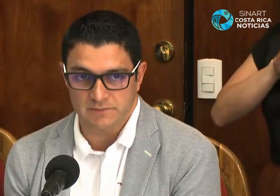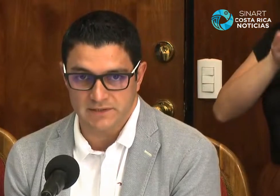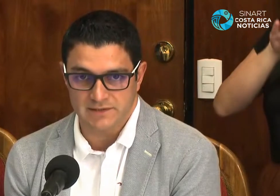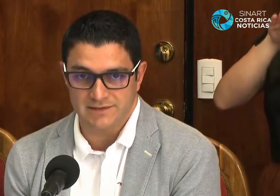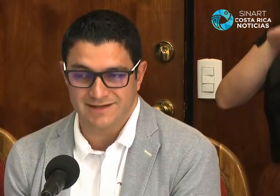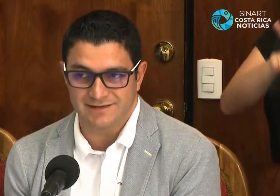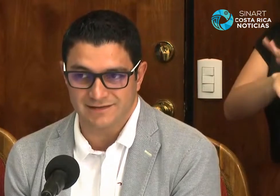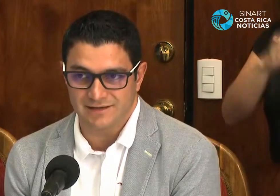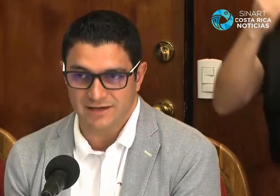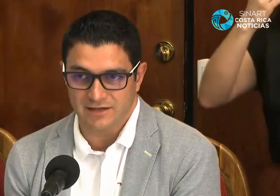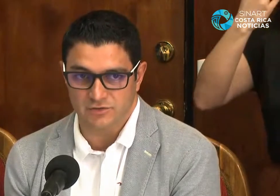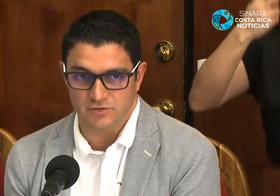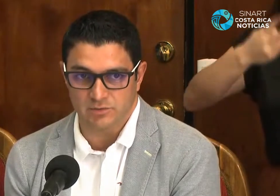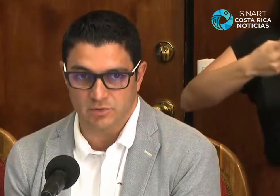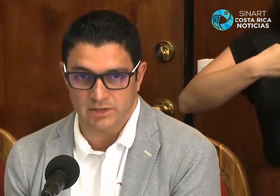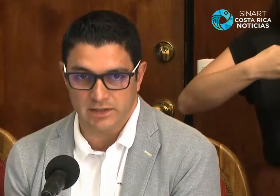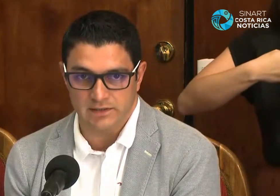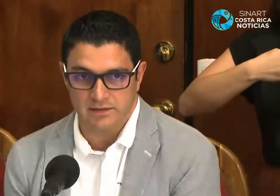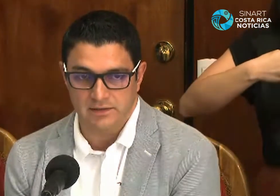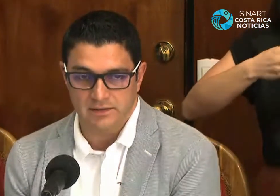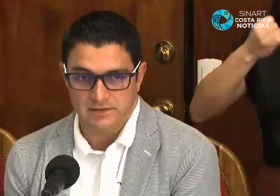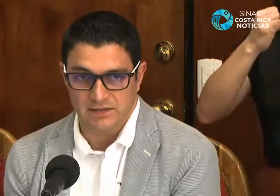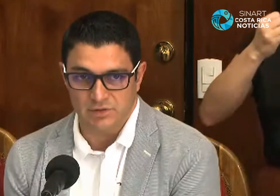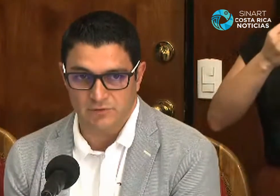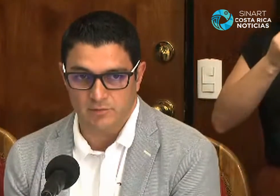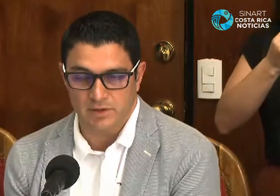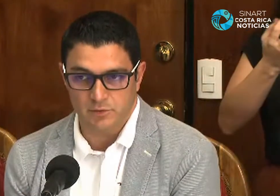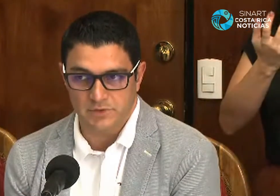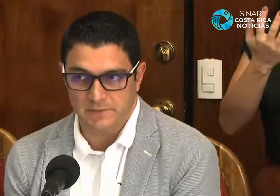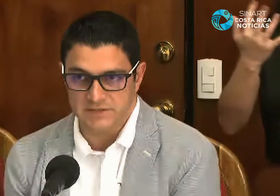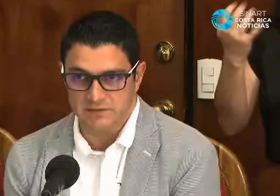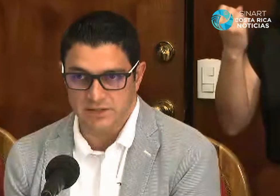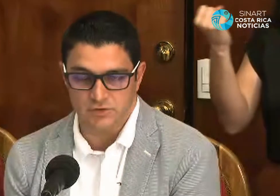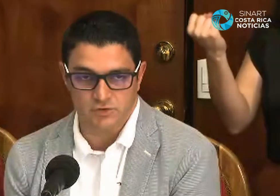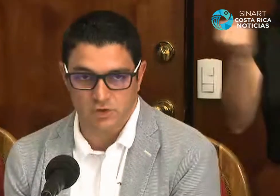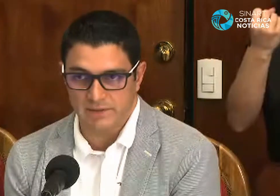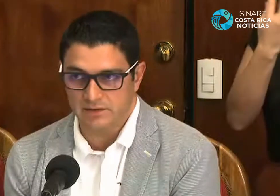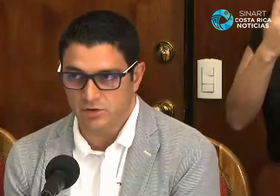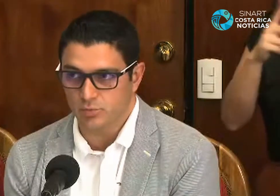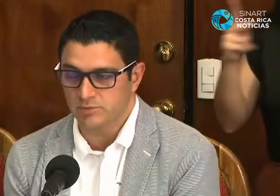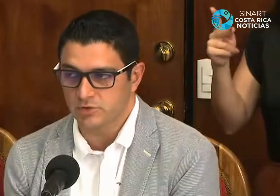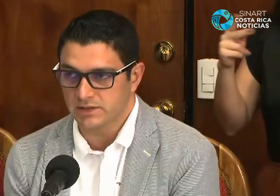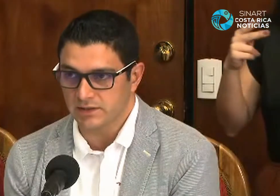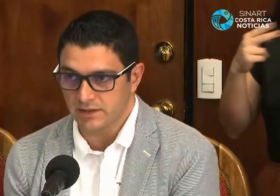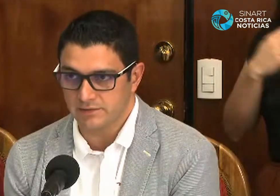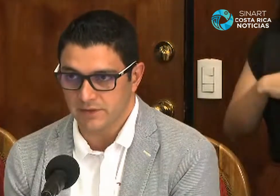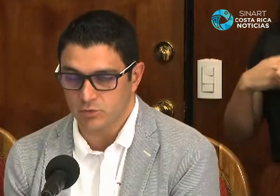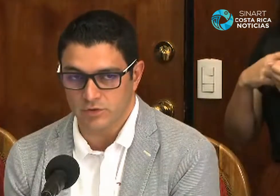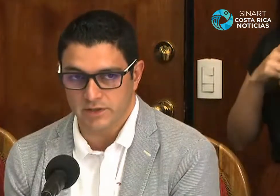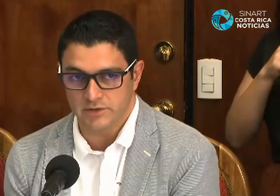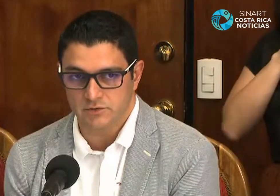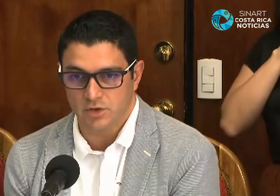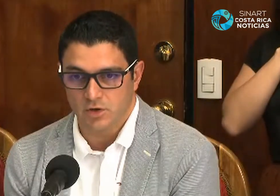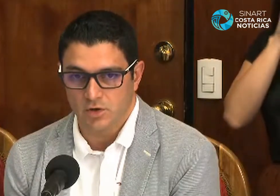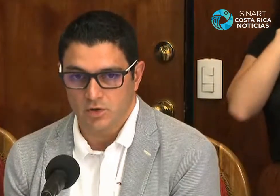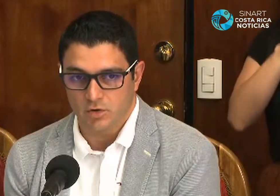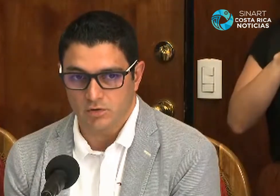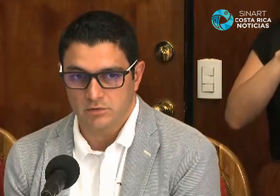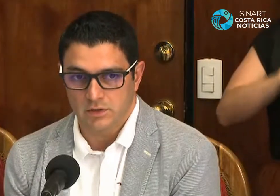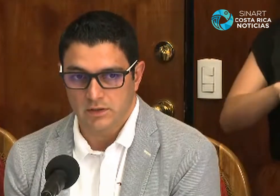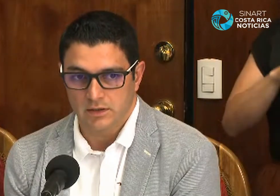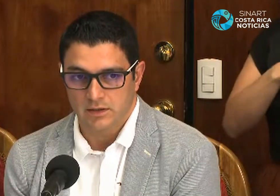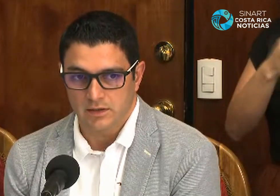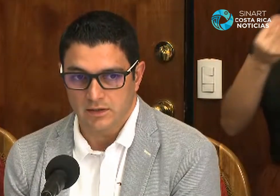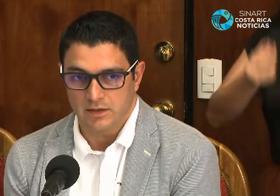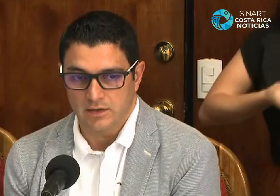mencionado muchas veces, si esa cantidad de casos simultánea se da de una forma abrupta y masiva, y eso solamente lo podemos detener, que ocurra eso,